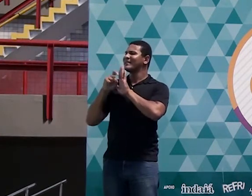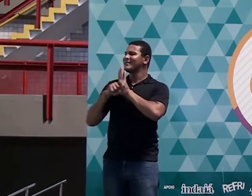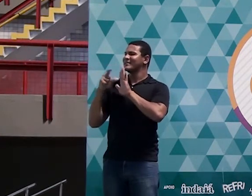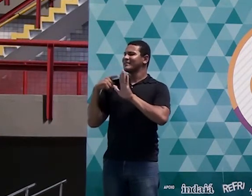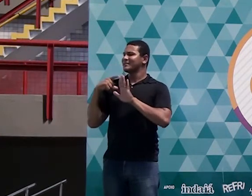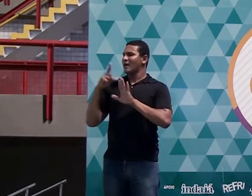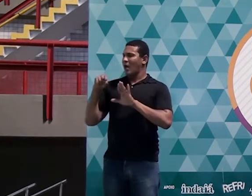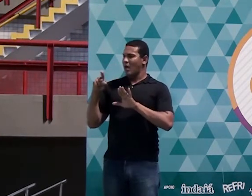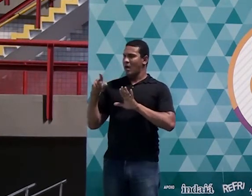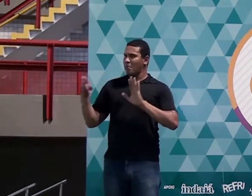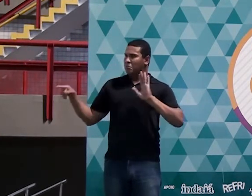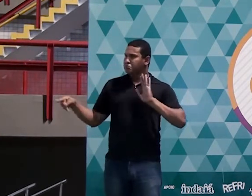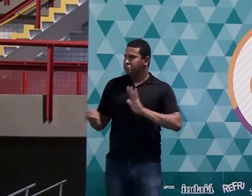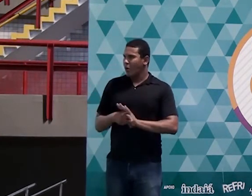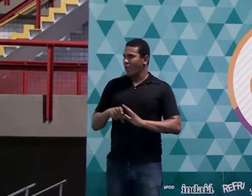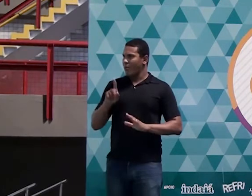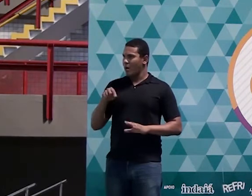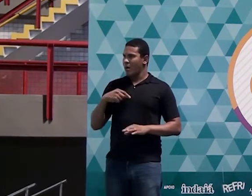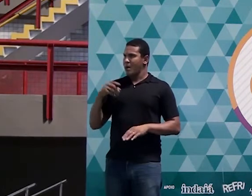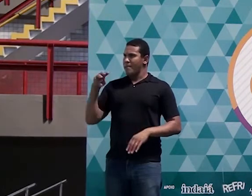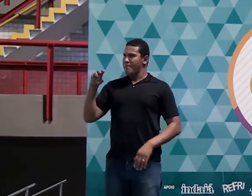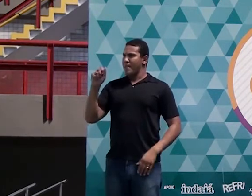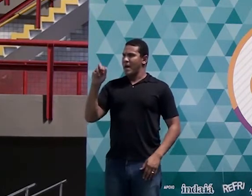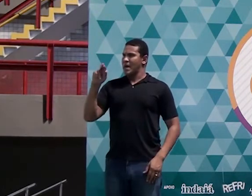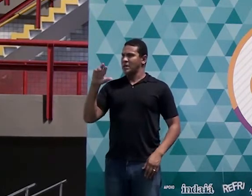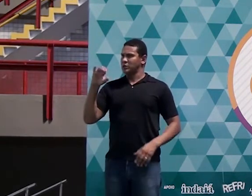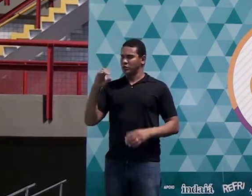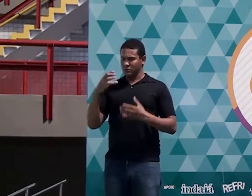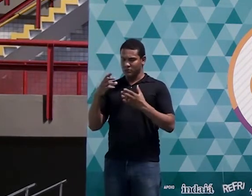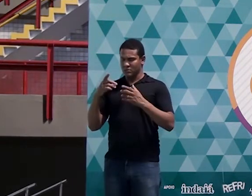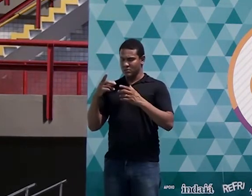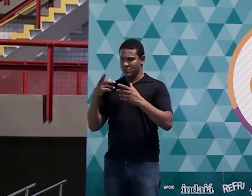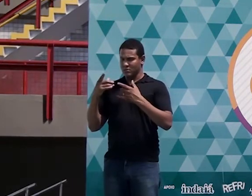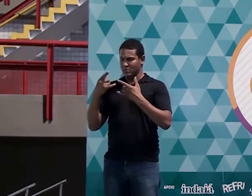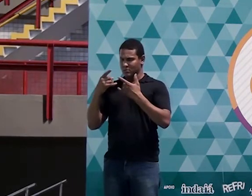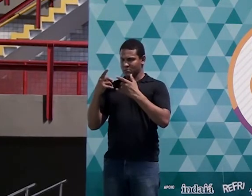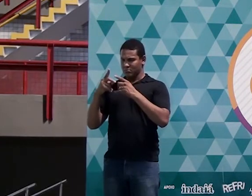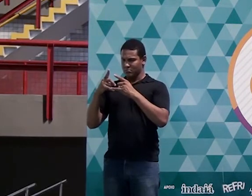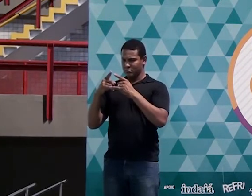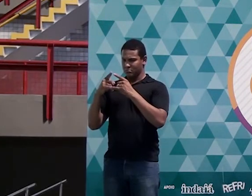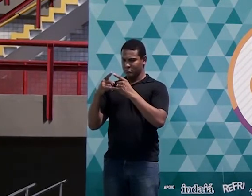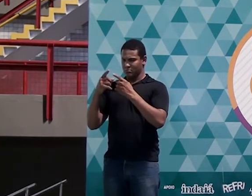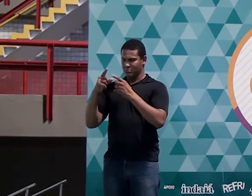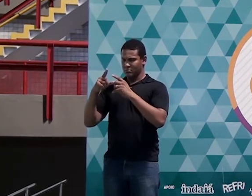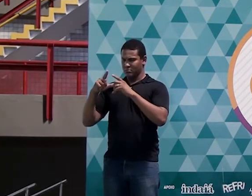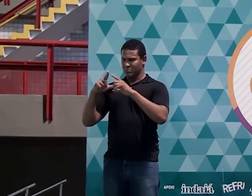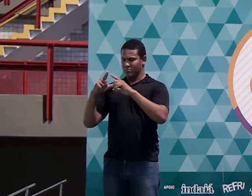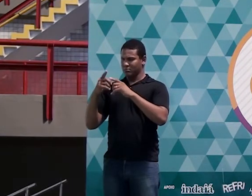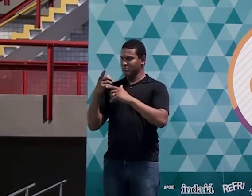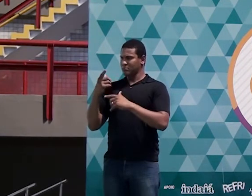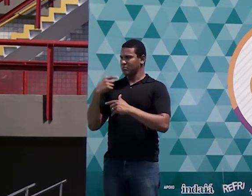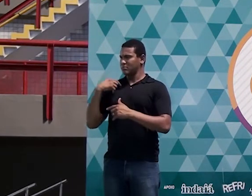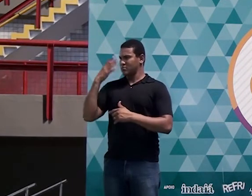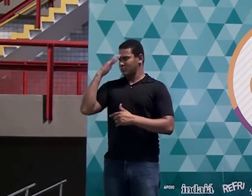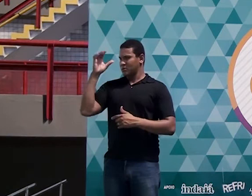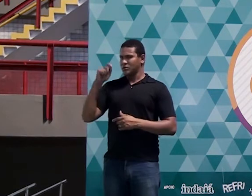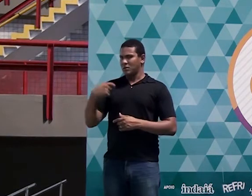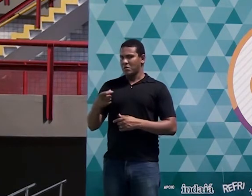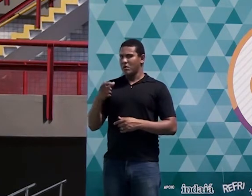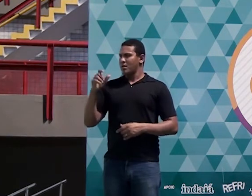o berço da maçonaria, de que os templários descobriram segredos,